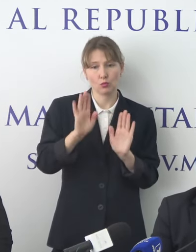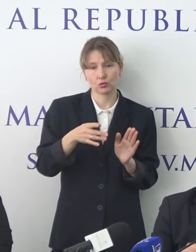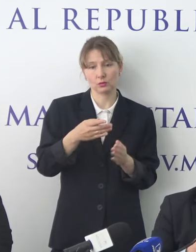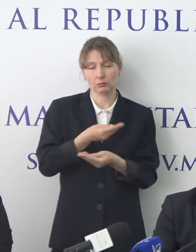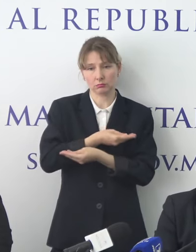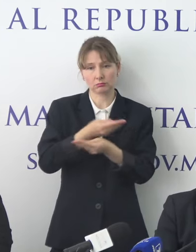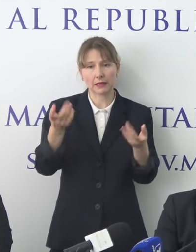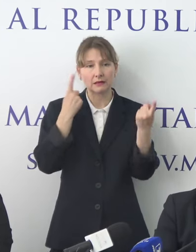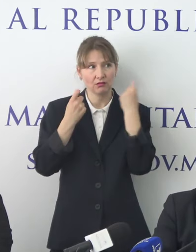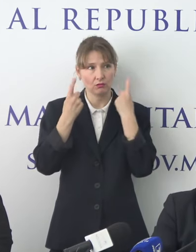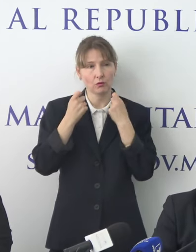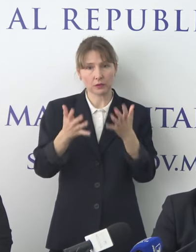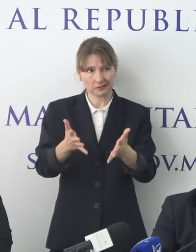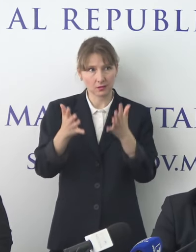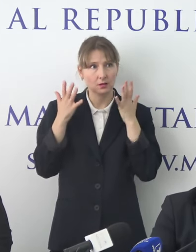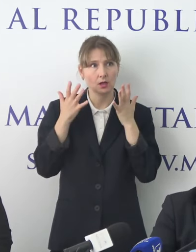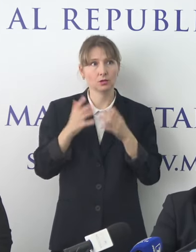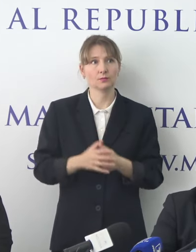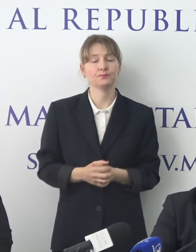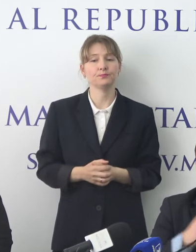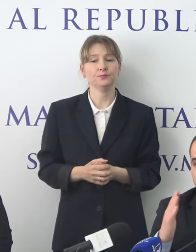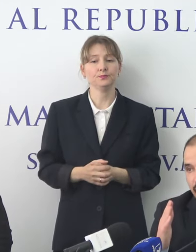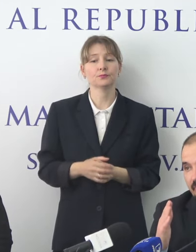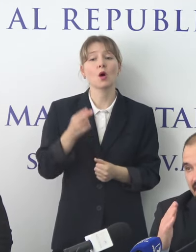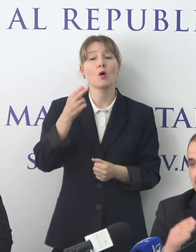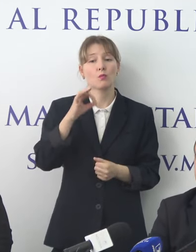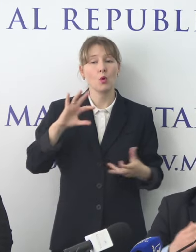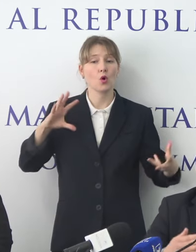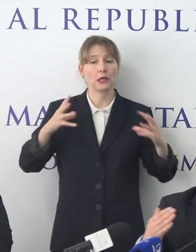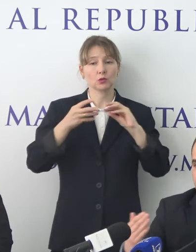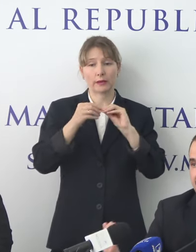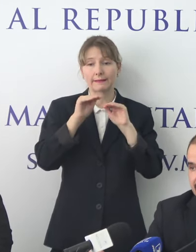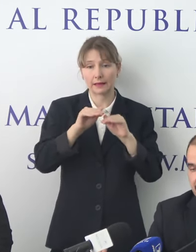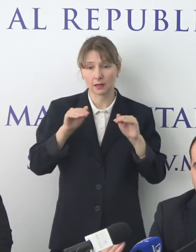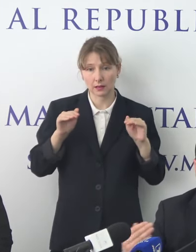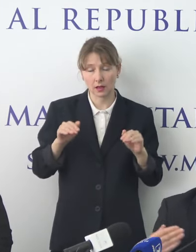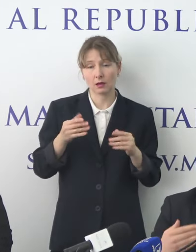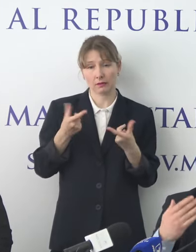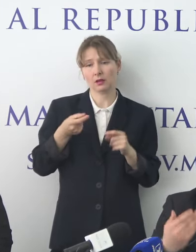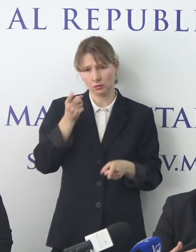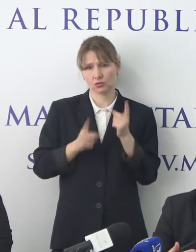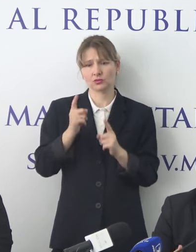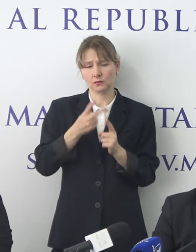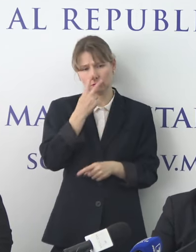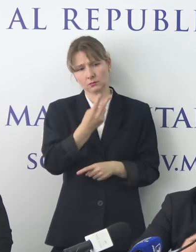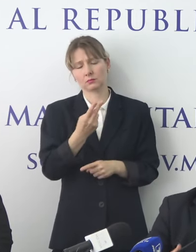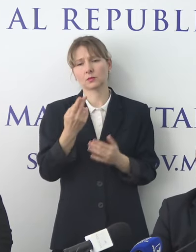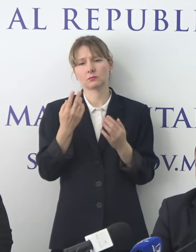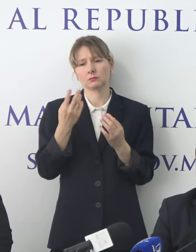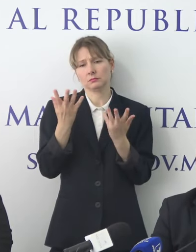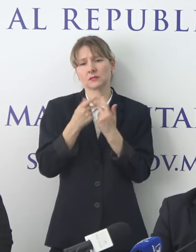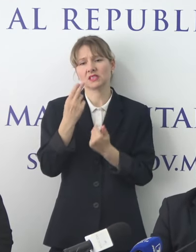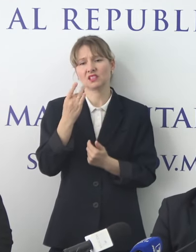Da, deci ne va da un tablou atât pe numărul de copii, cât mai aproape de realitate, dar foarte important,